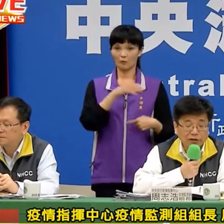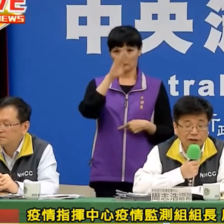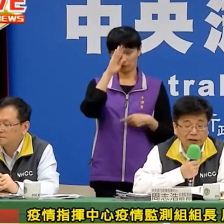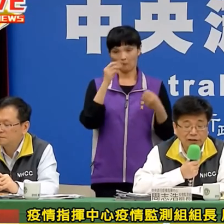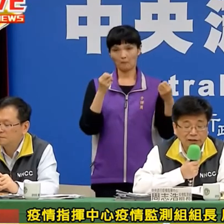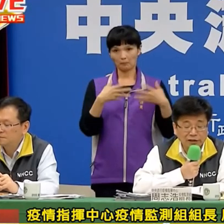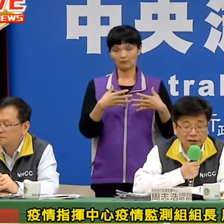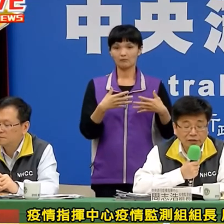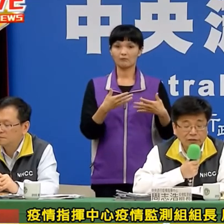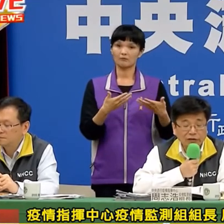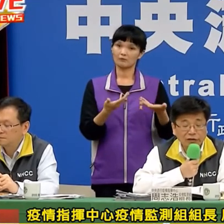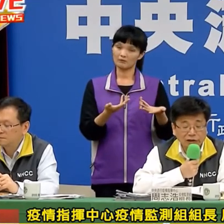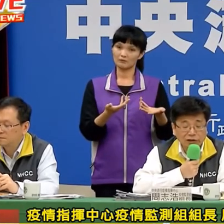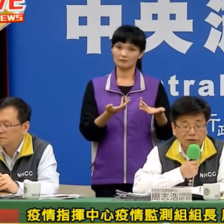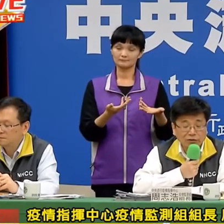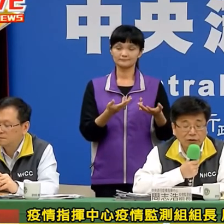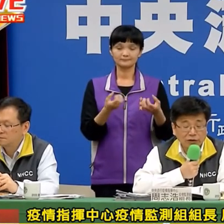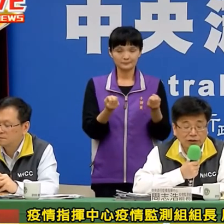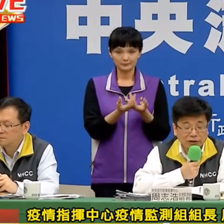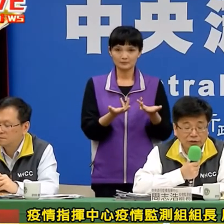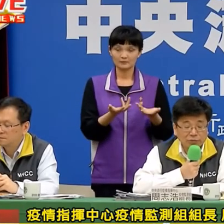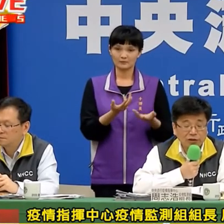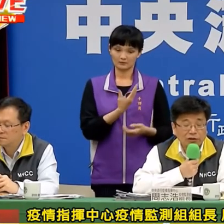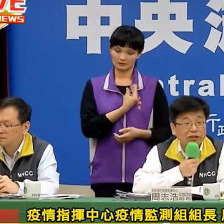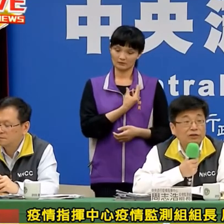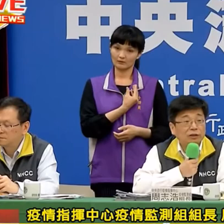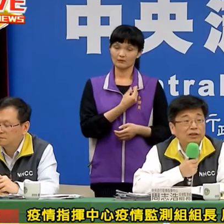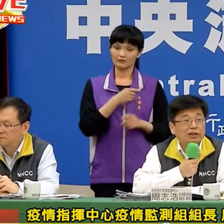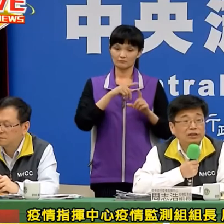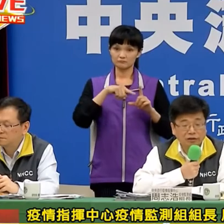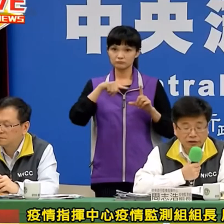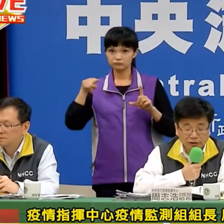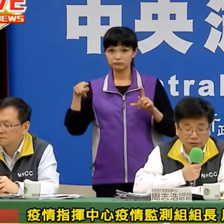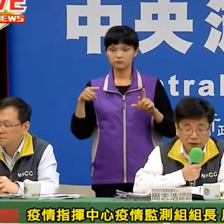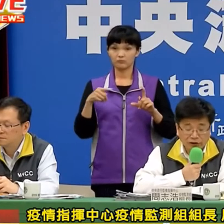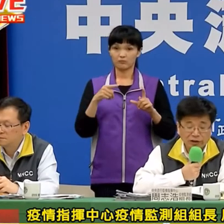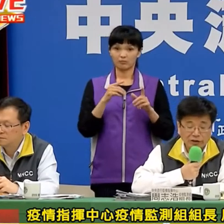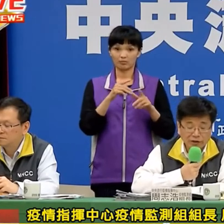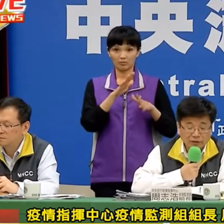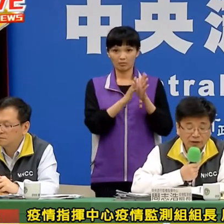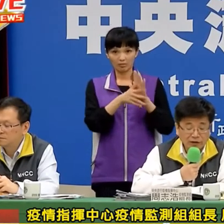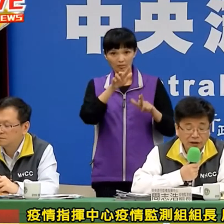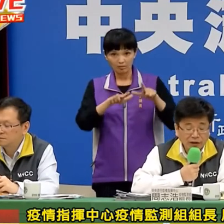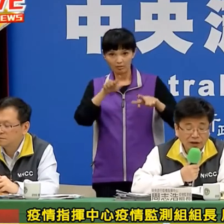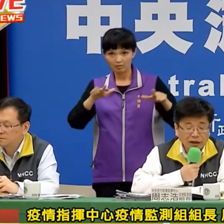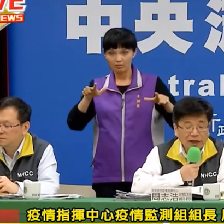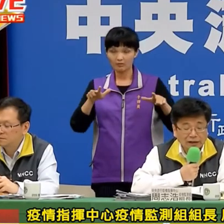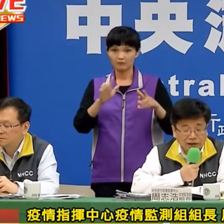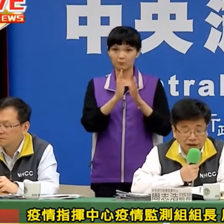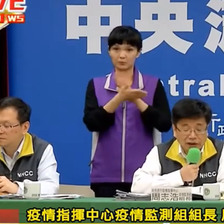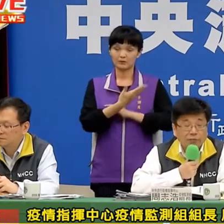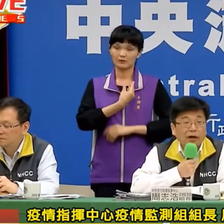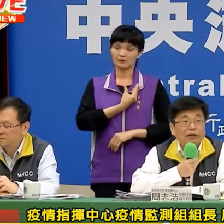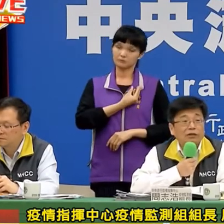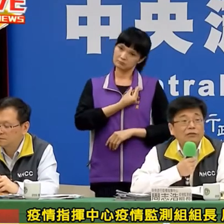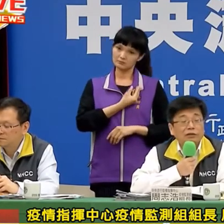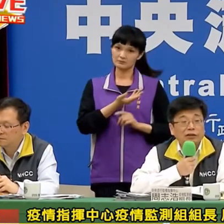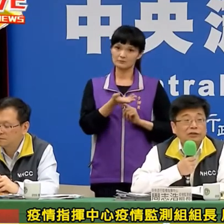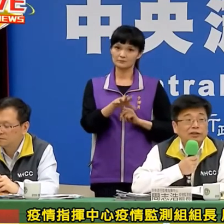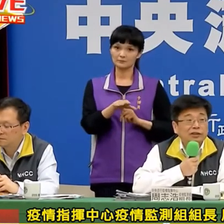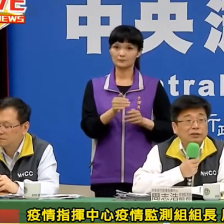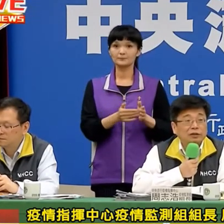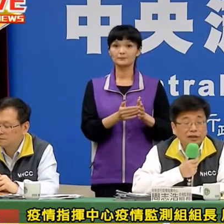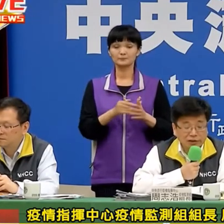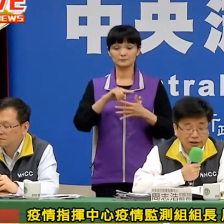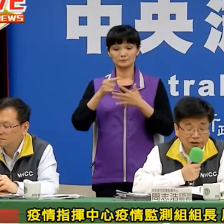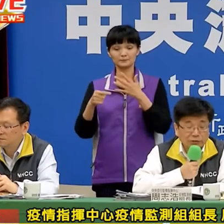它挽救过来，后来他还是主要是心律不整，心衰竭好而往生。好，那按108好，